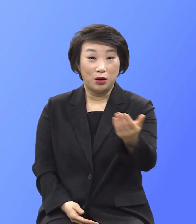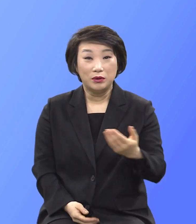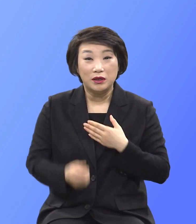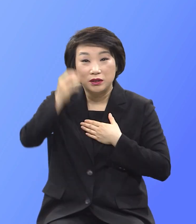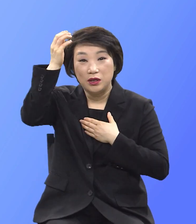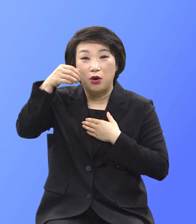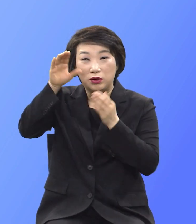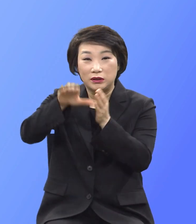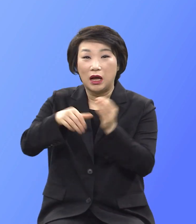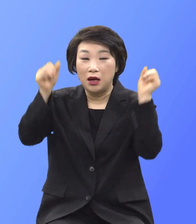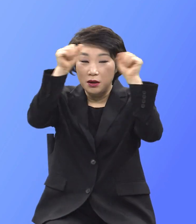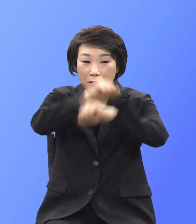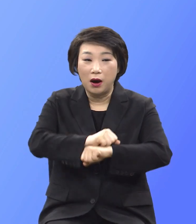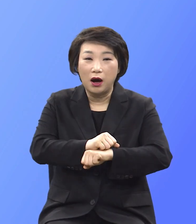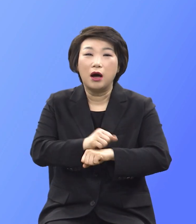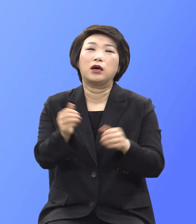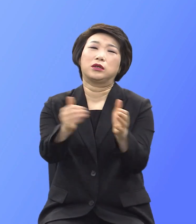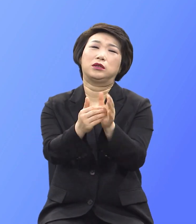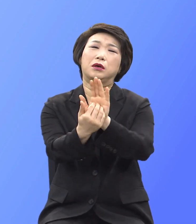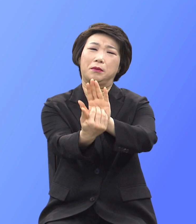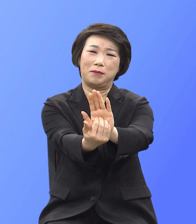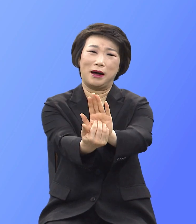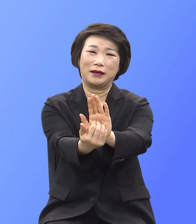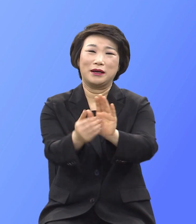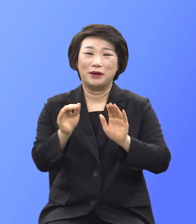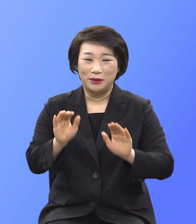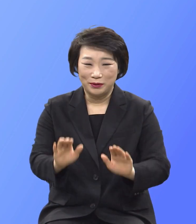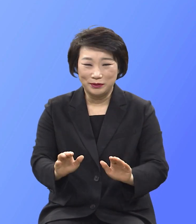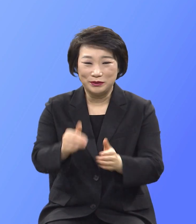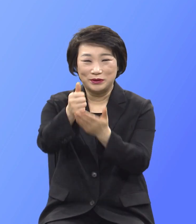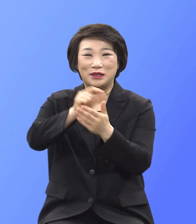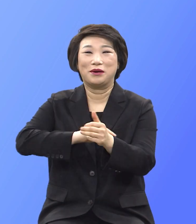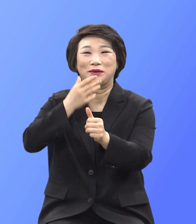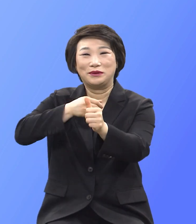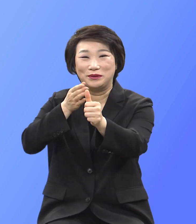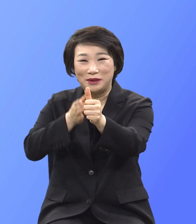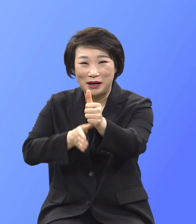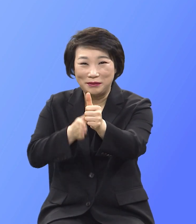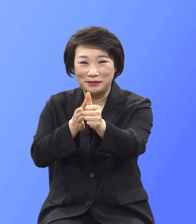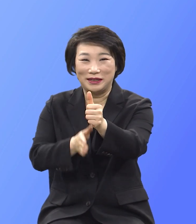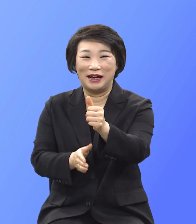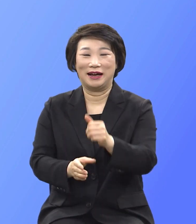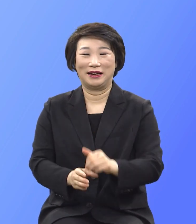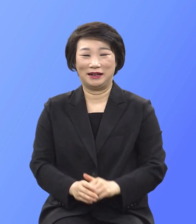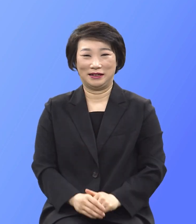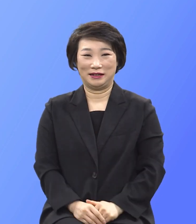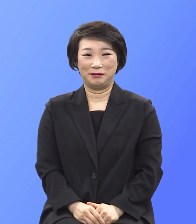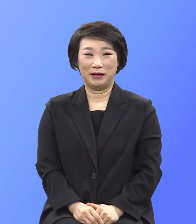당신의 영혼의 멸망만은 막아보시기를 주님의 이름으로 축원합니다.